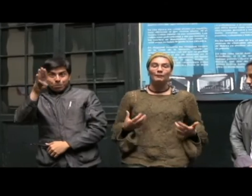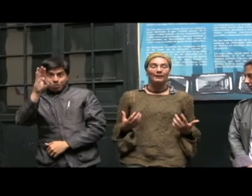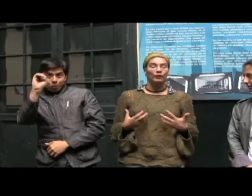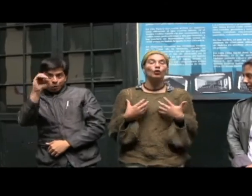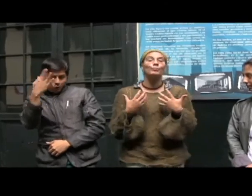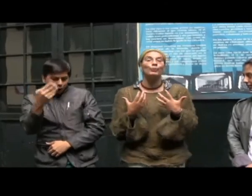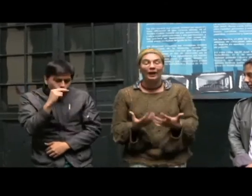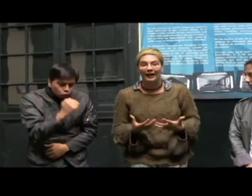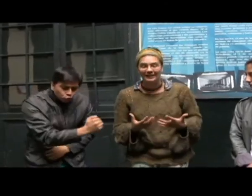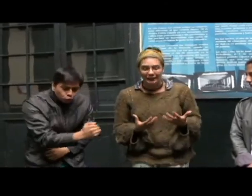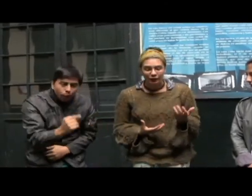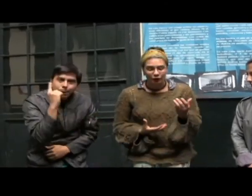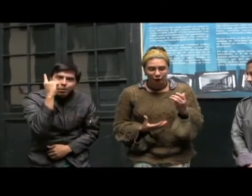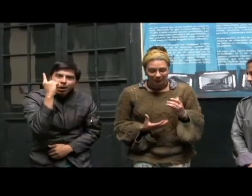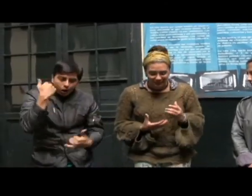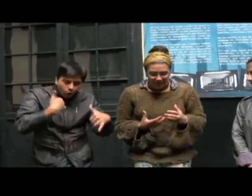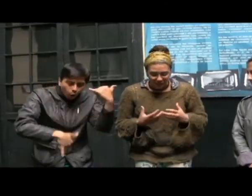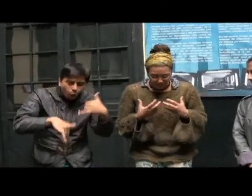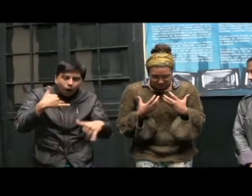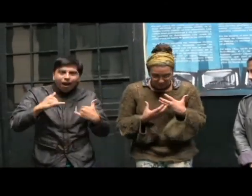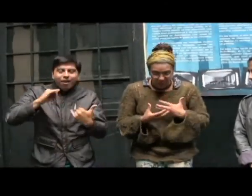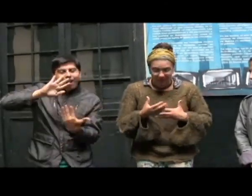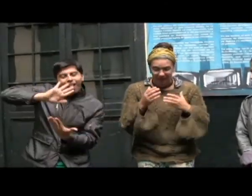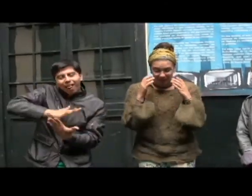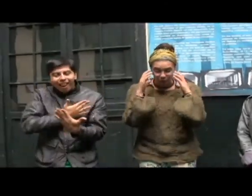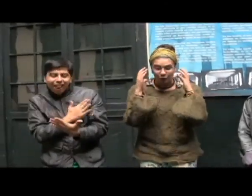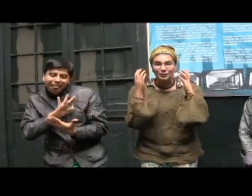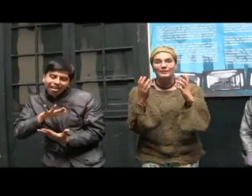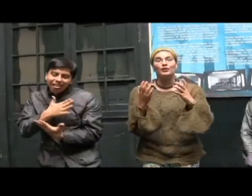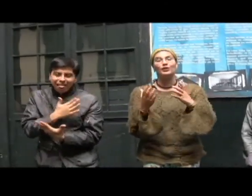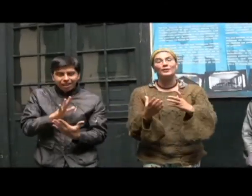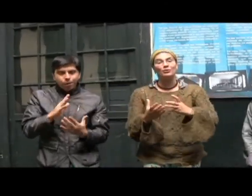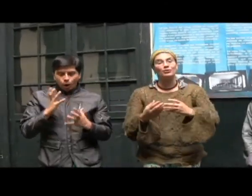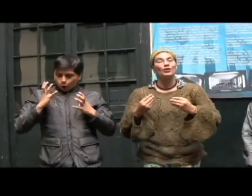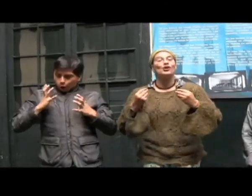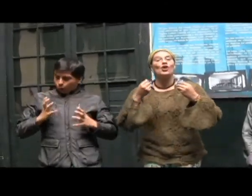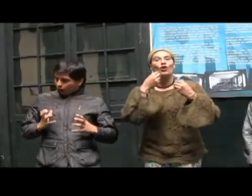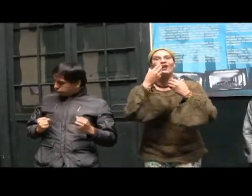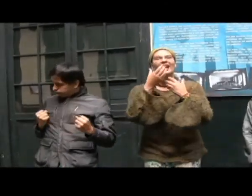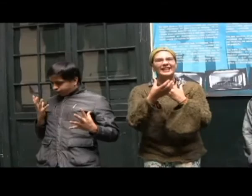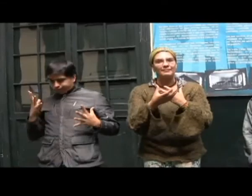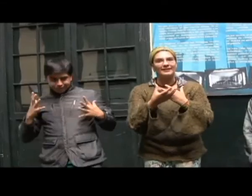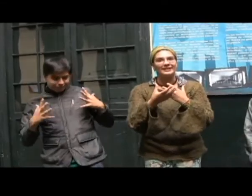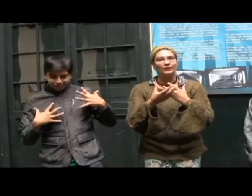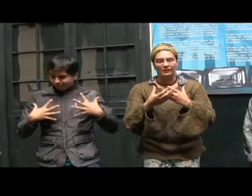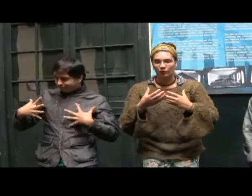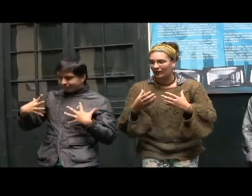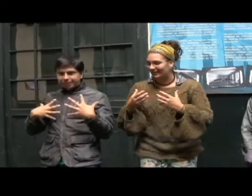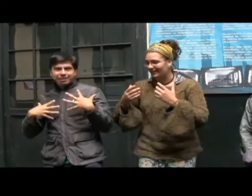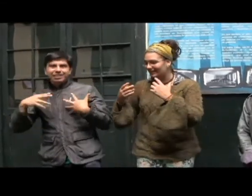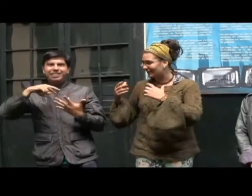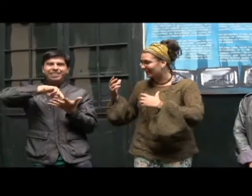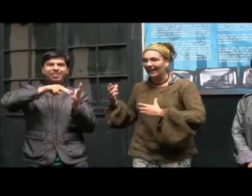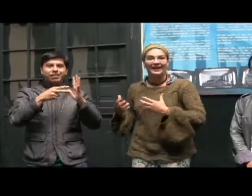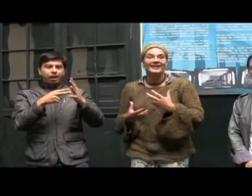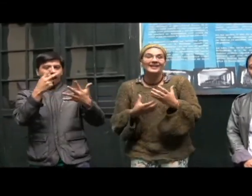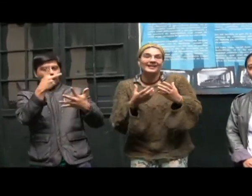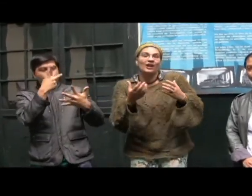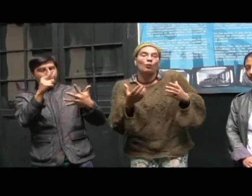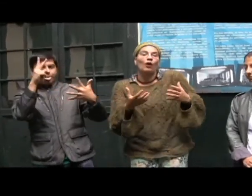la parte corporal, donde él empieza a reconocer, a tener un conocimiento del mundo con la rima, ¿sí? Entonces, con las enseñanzas que deja Rimín en Acuajo,